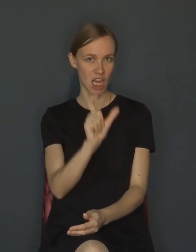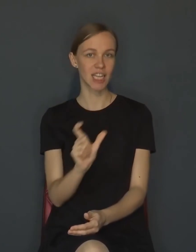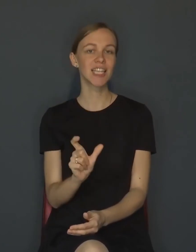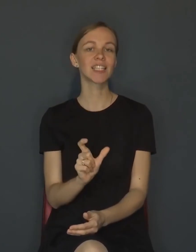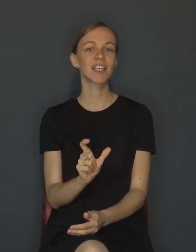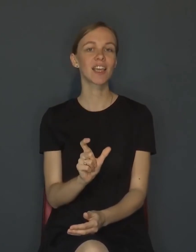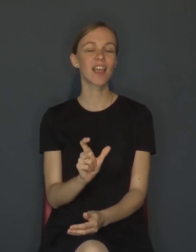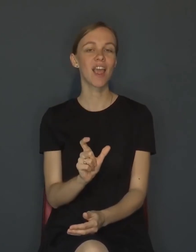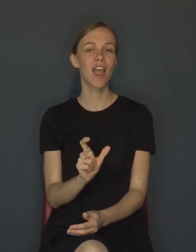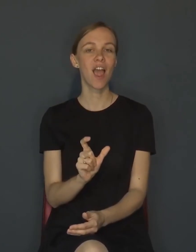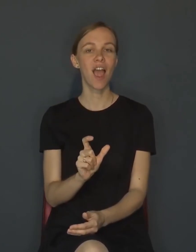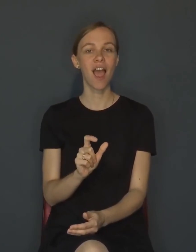Доменіко Мерліні